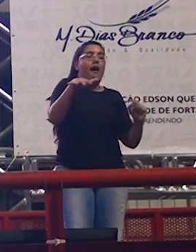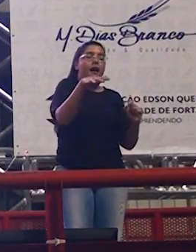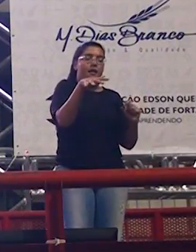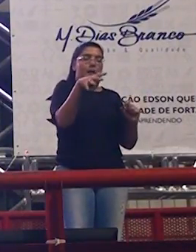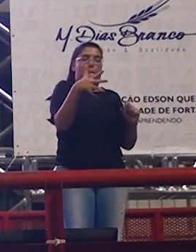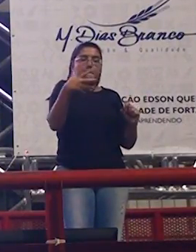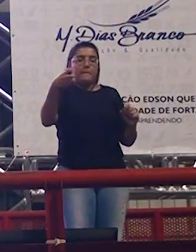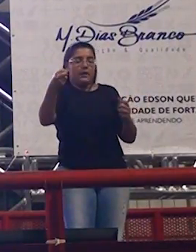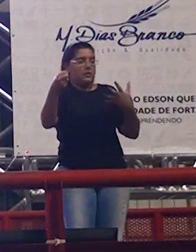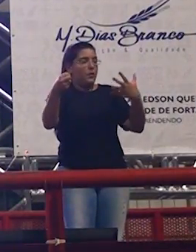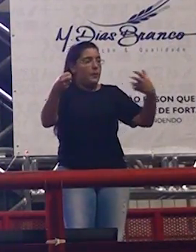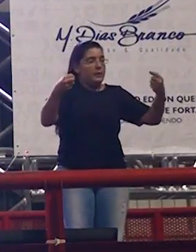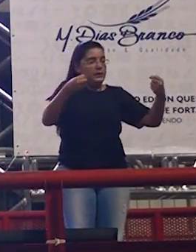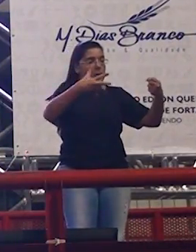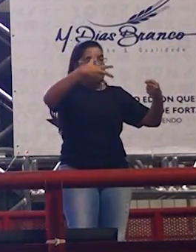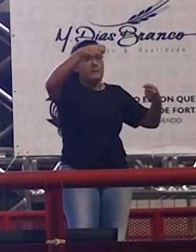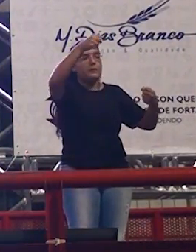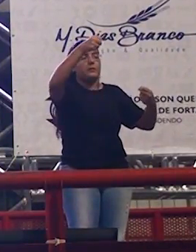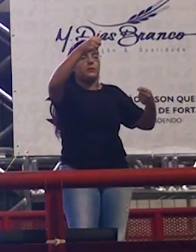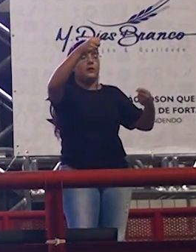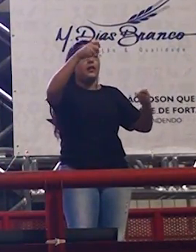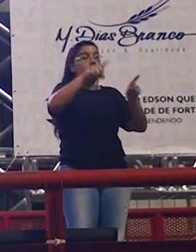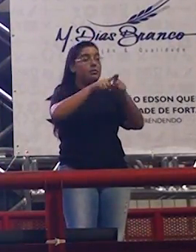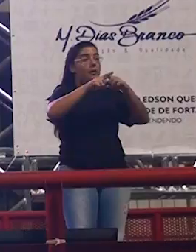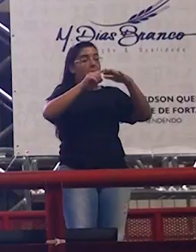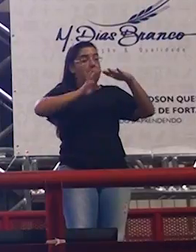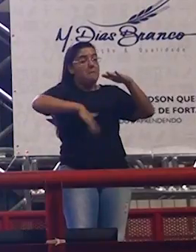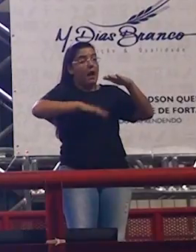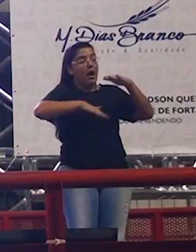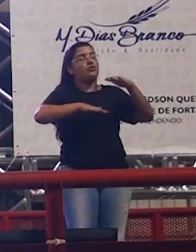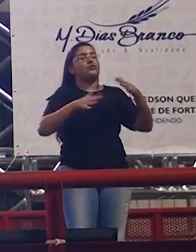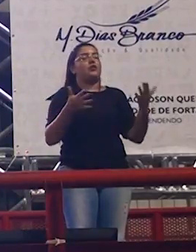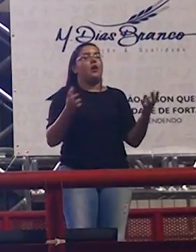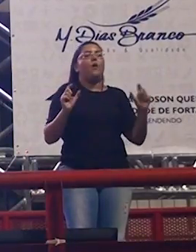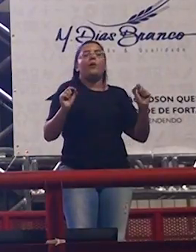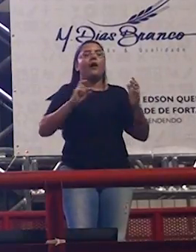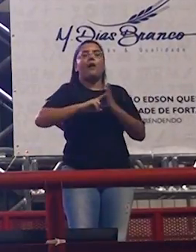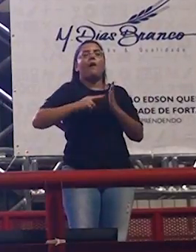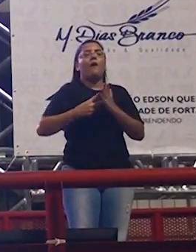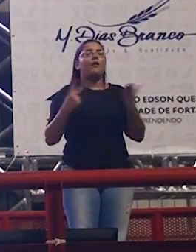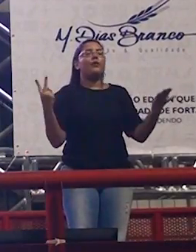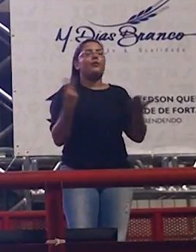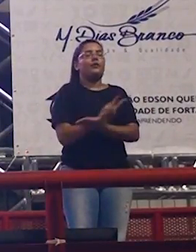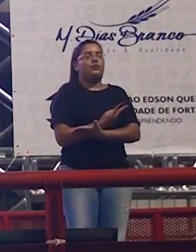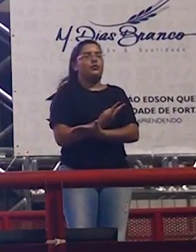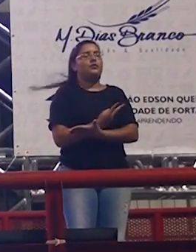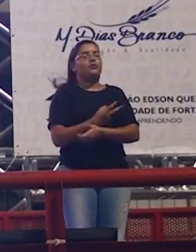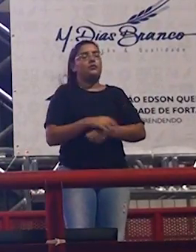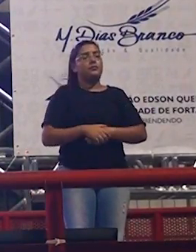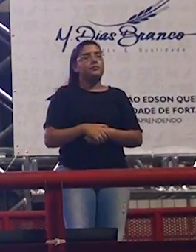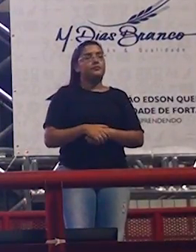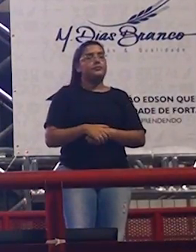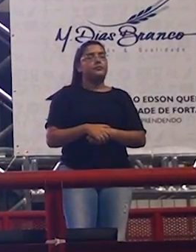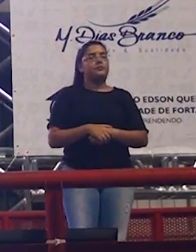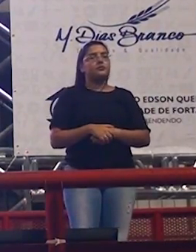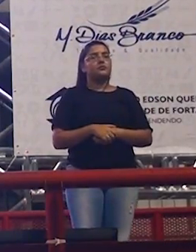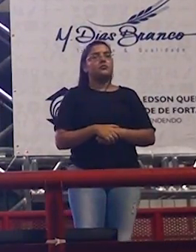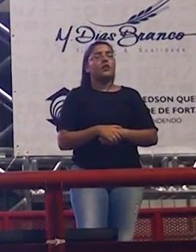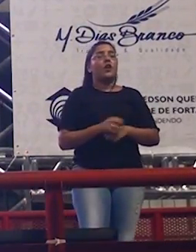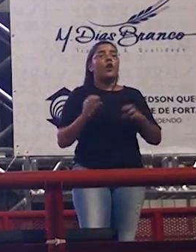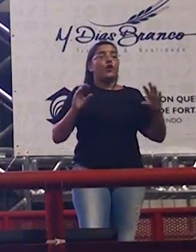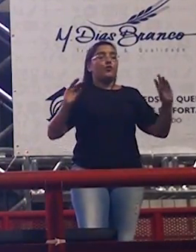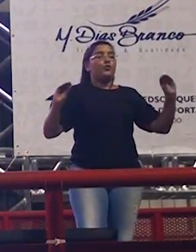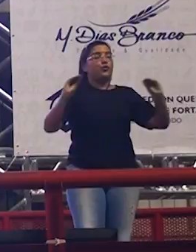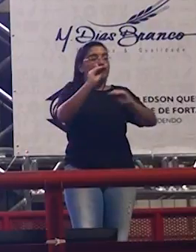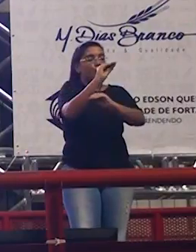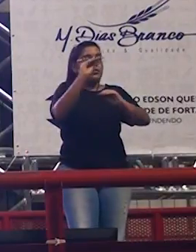quais está muito concentrado, para as áreas de baixa pressão, nas quais sua concentração é menor. Ele está falando do